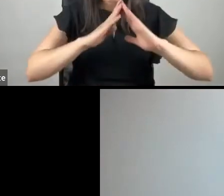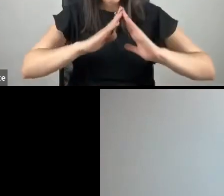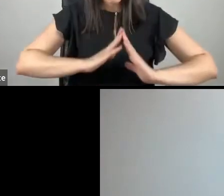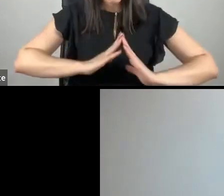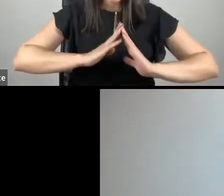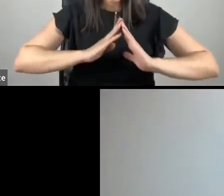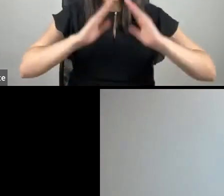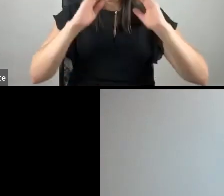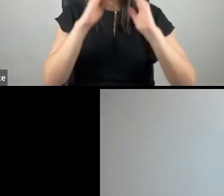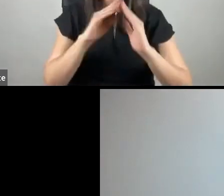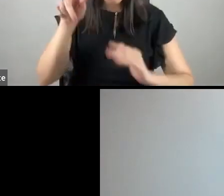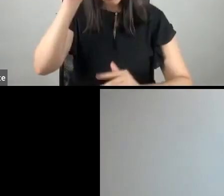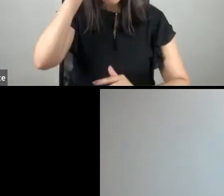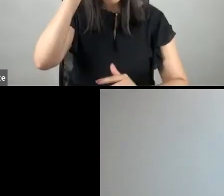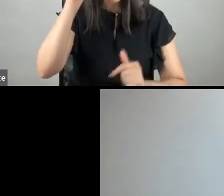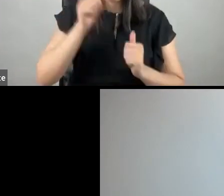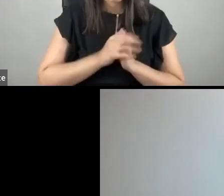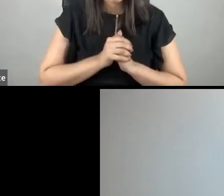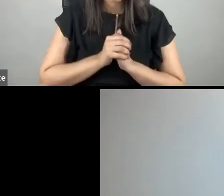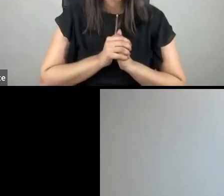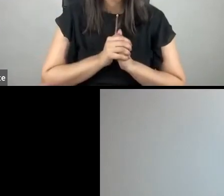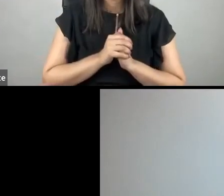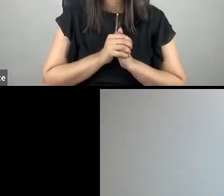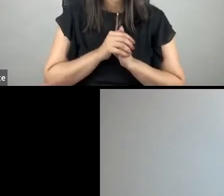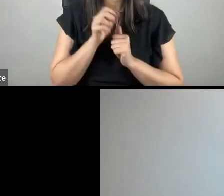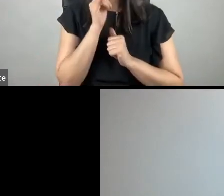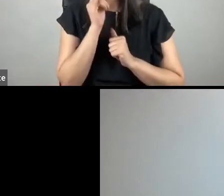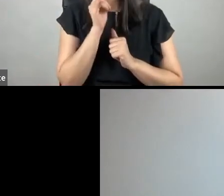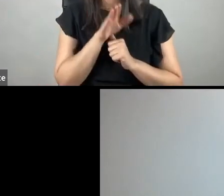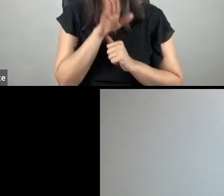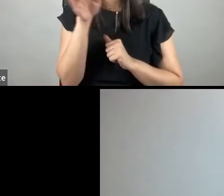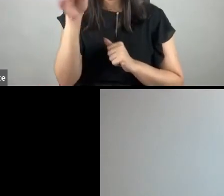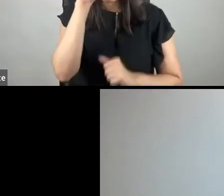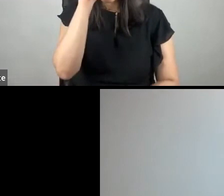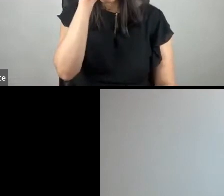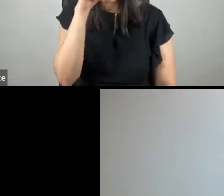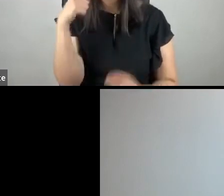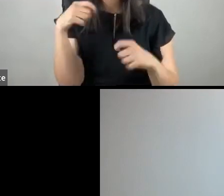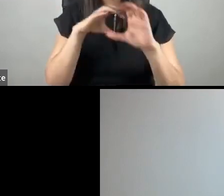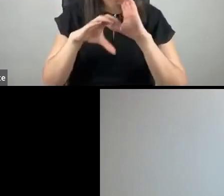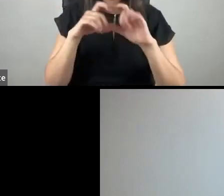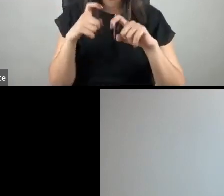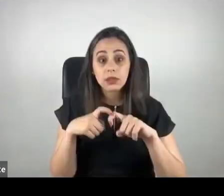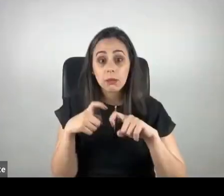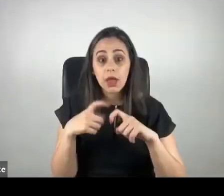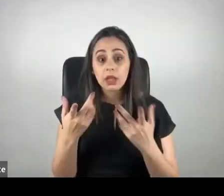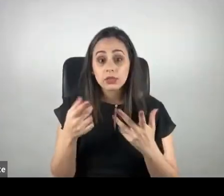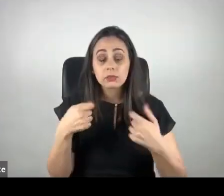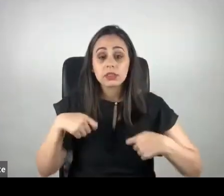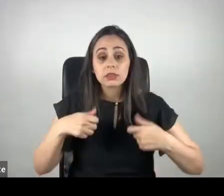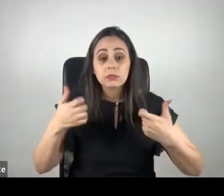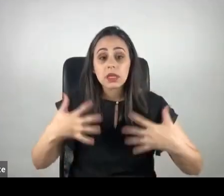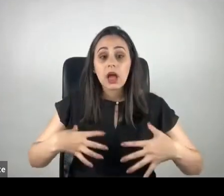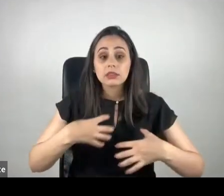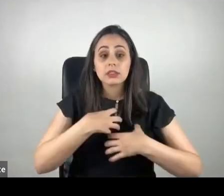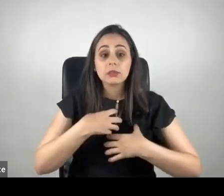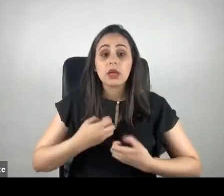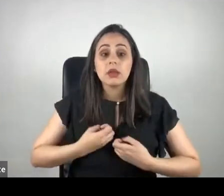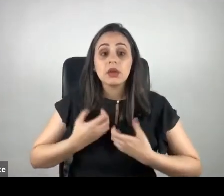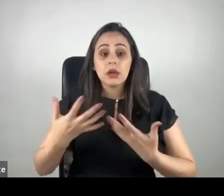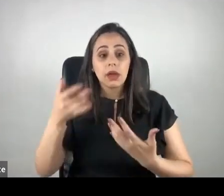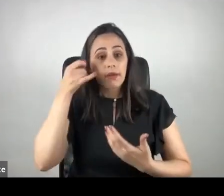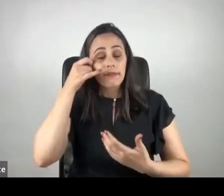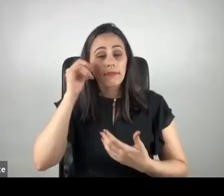um morador, se você for no hospital, você precisa se comunicar com o médico, dizer o que você está sentindo para ele não te